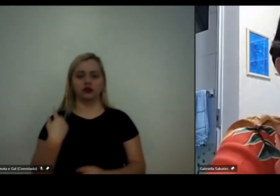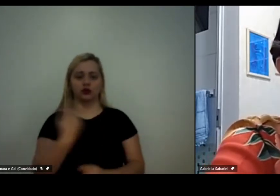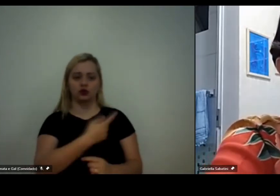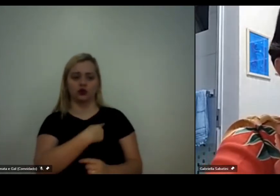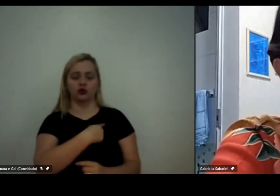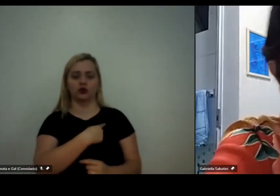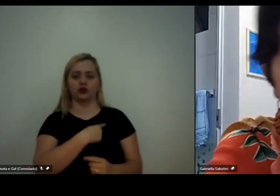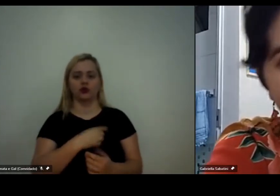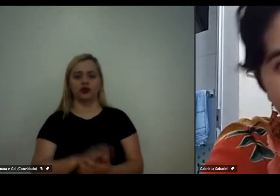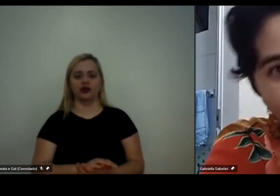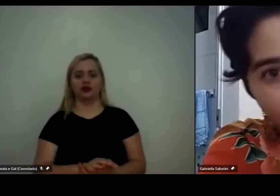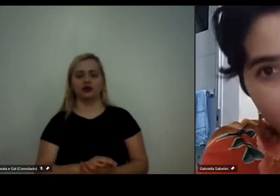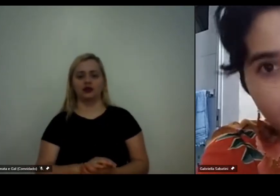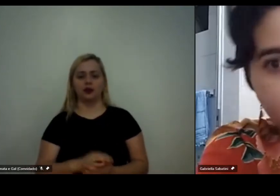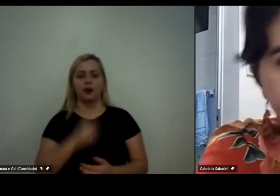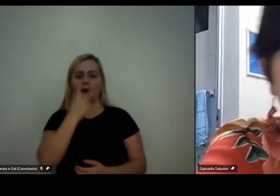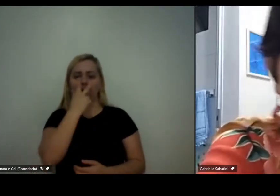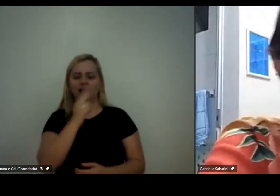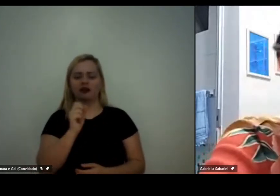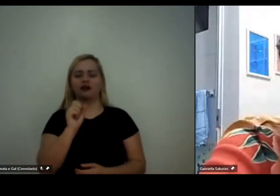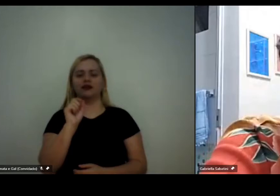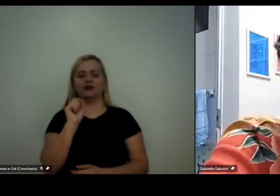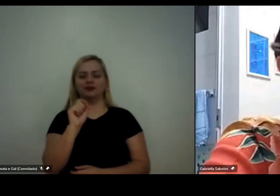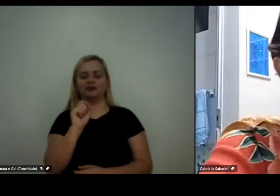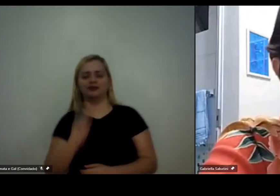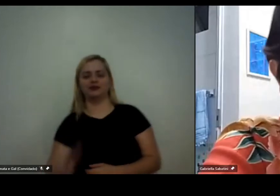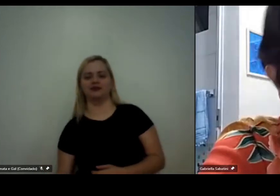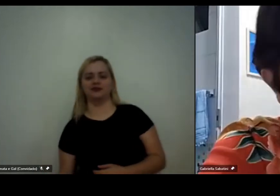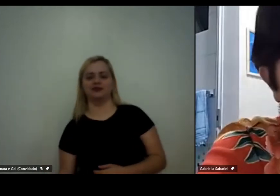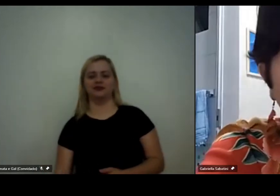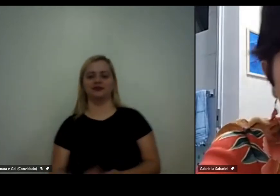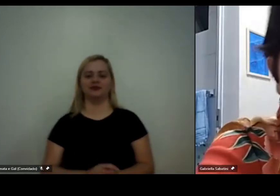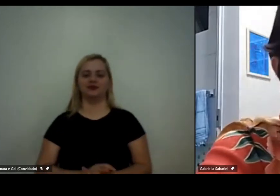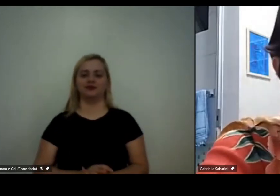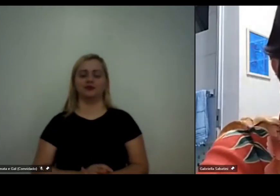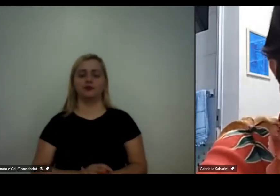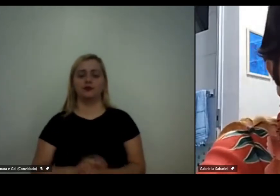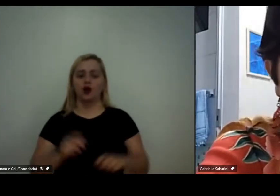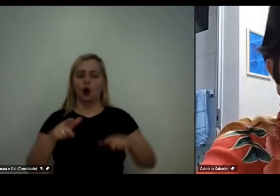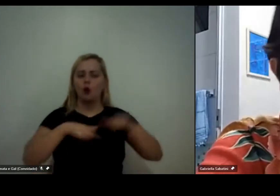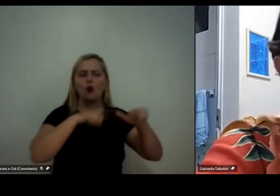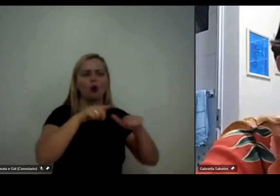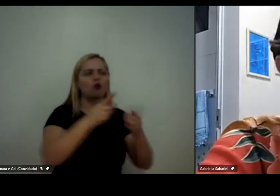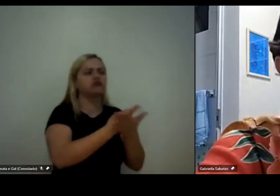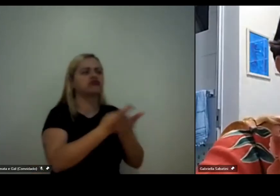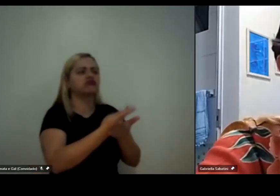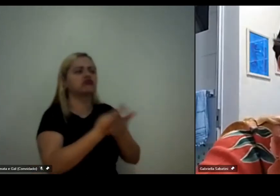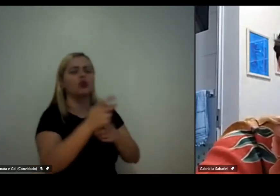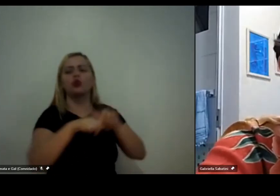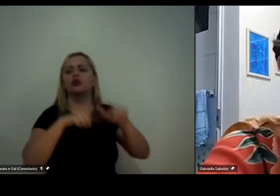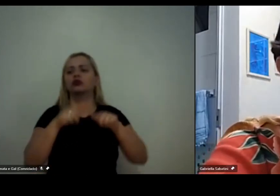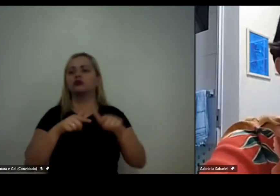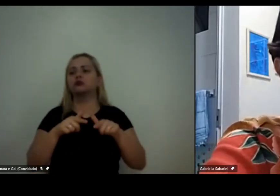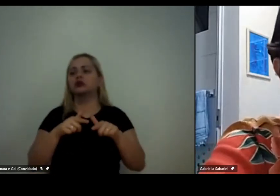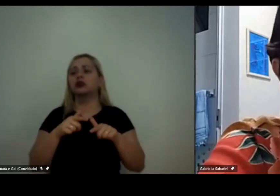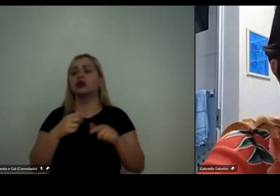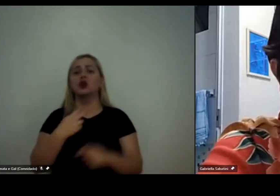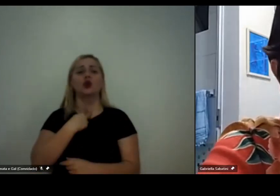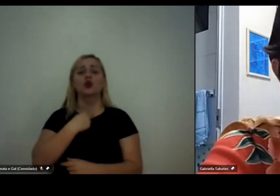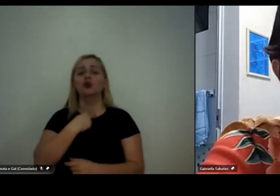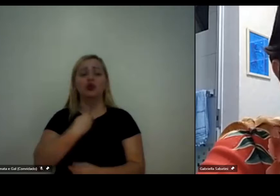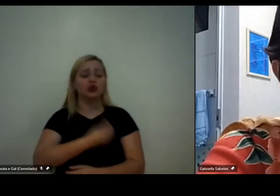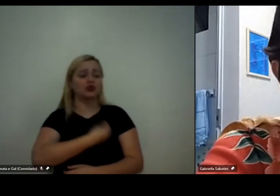resto, desaparece entre o que se quis ser e o que se é. Fui à procura de emprego. Infelizmente, ainda não posso viver